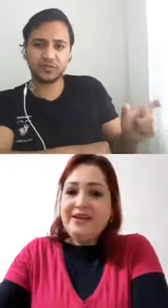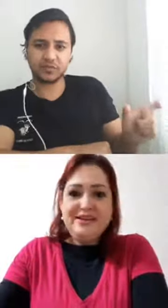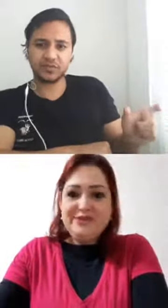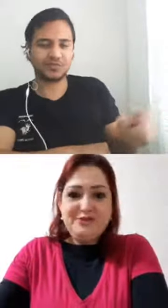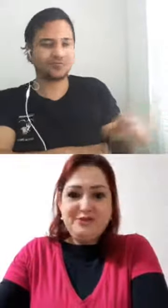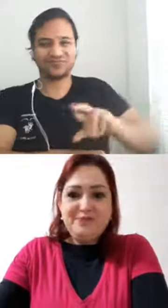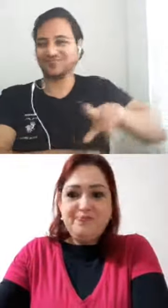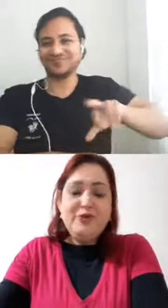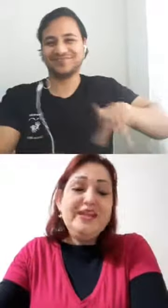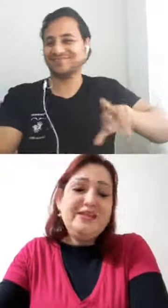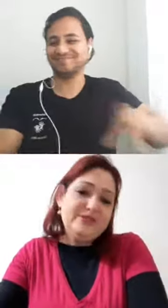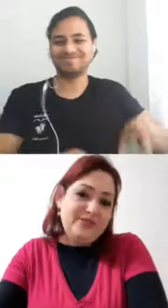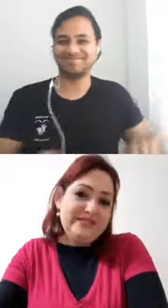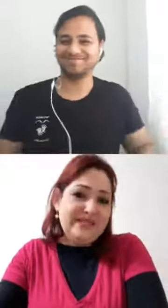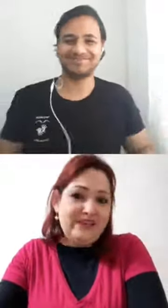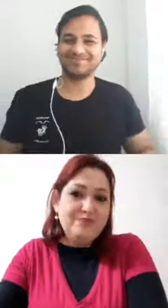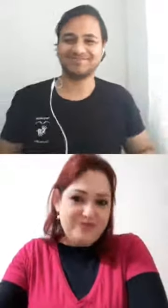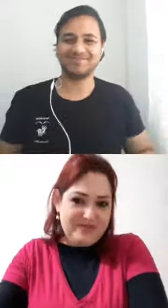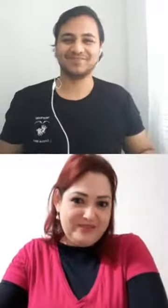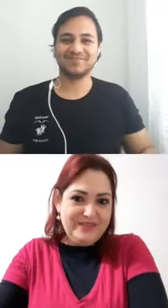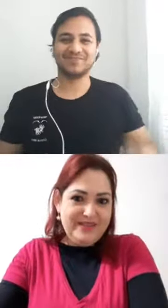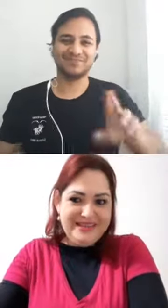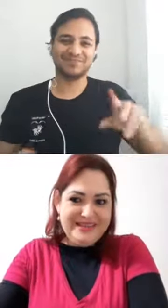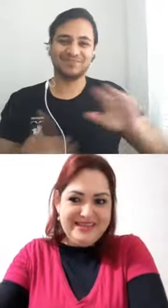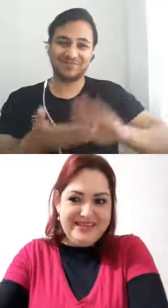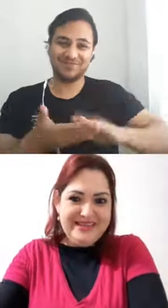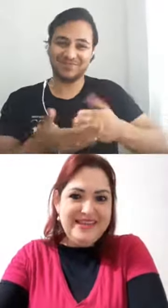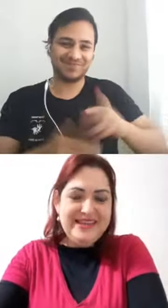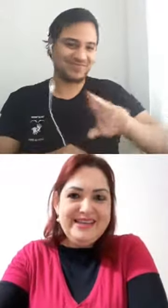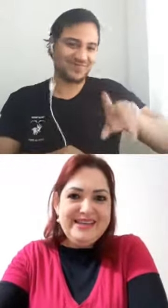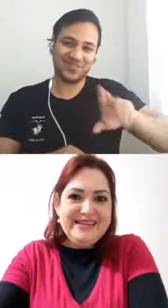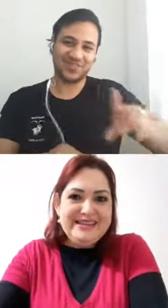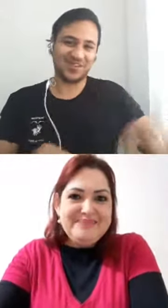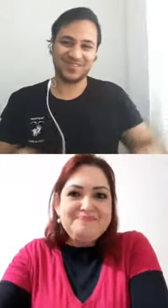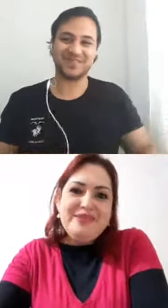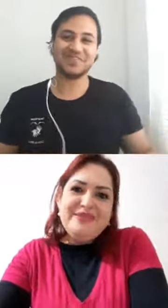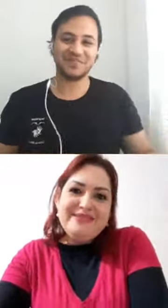não era isso. Não era isso que nós estávamos fazendo ali, né?